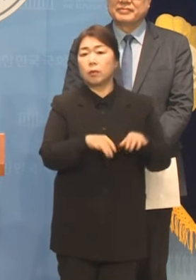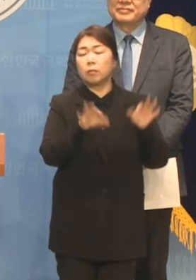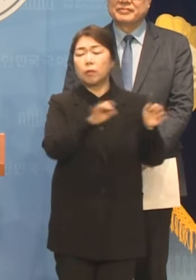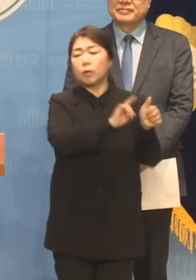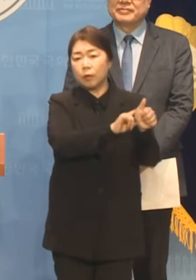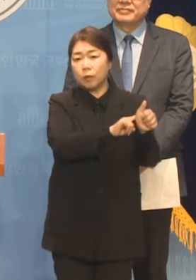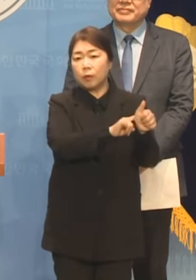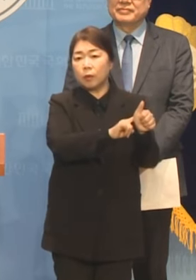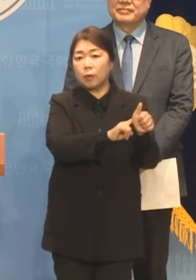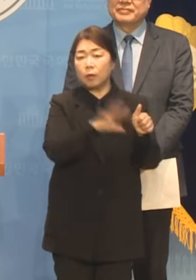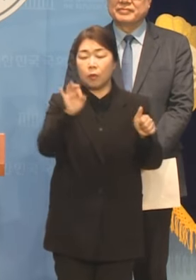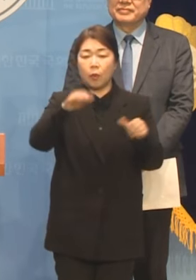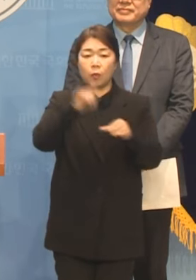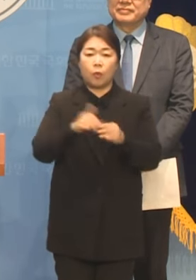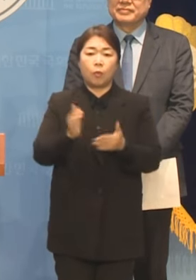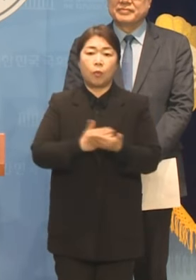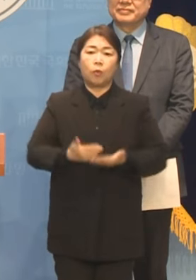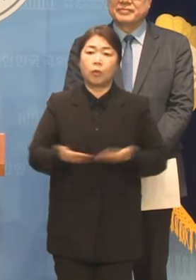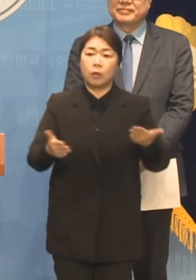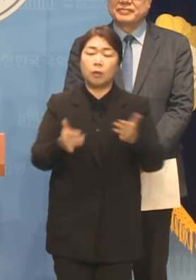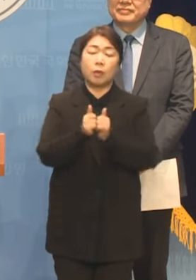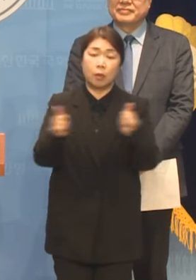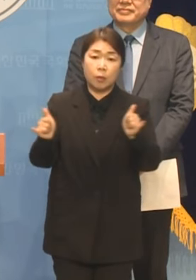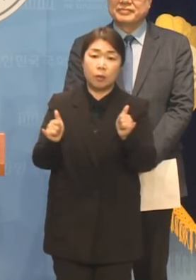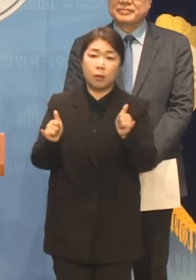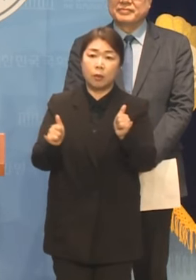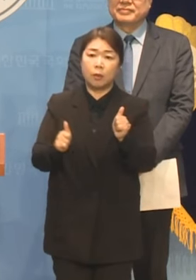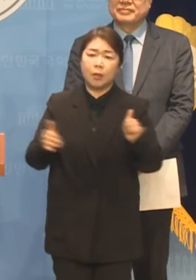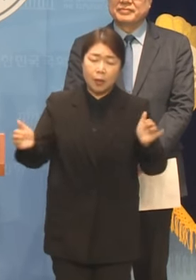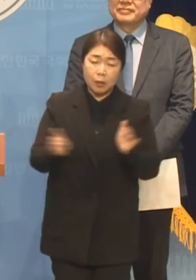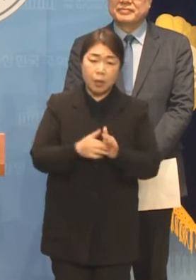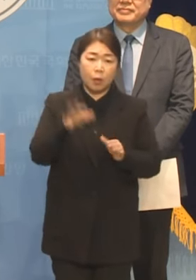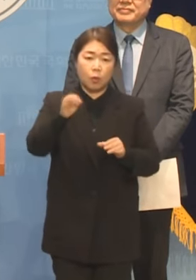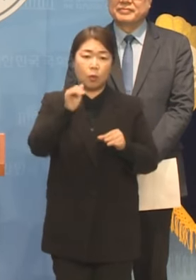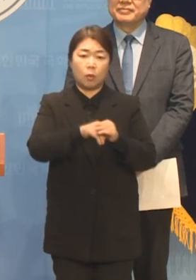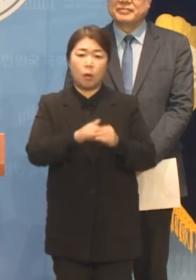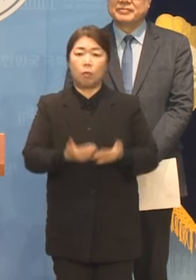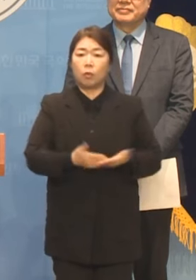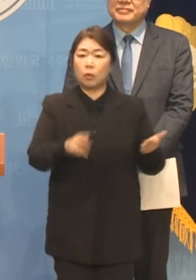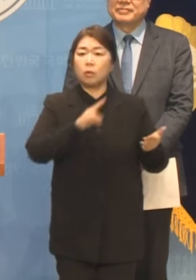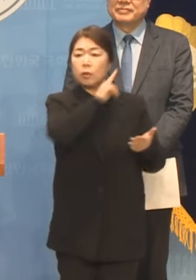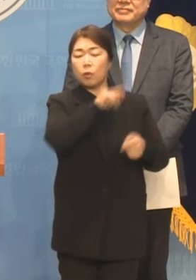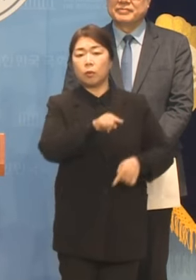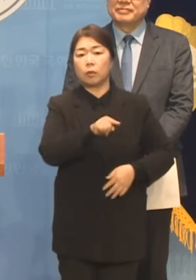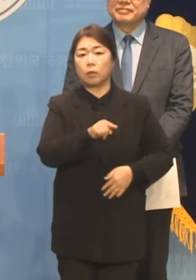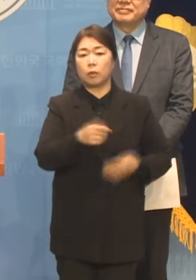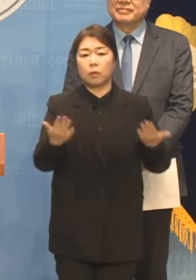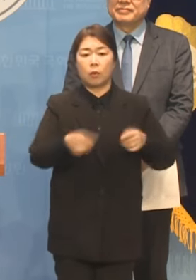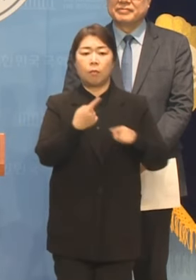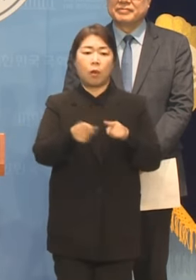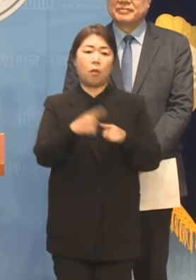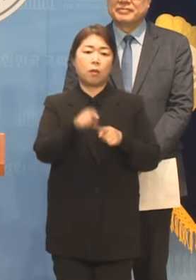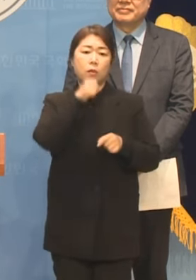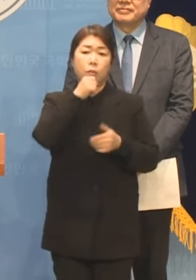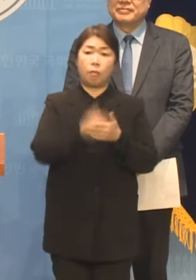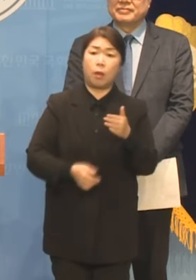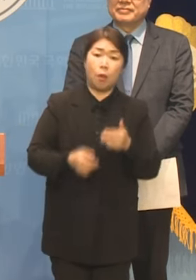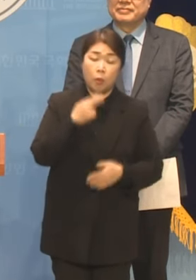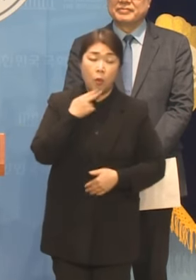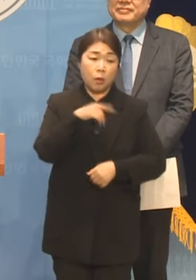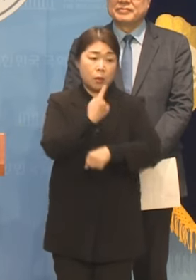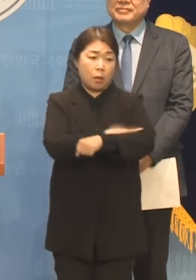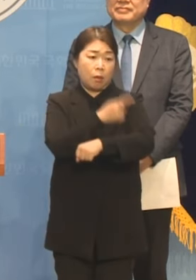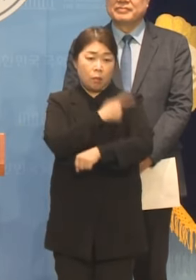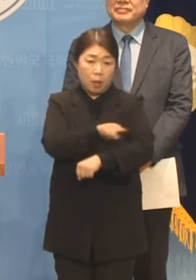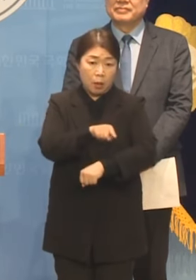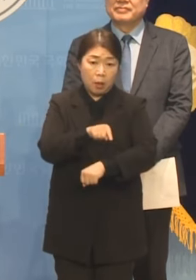돈봉투 의혹으로 재판을 받는 모의원네 돈봉투은 직무 평가에서 감점을 받지도 결격 사회도 되지